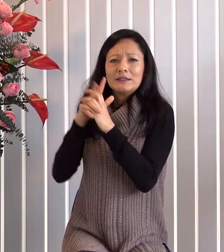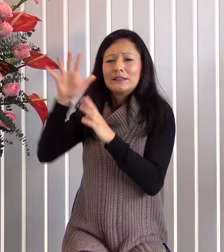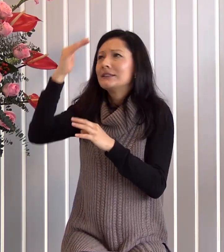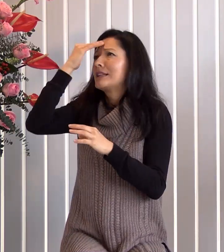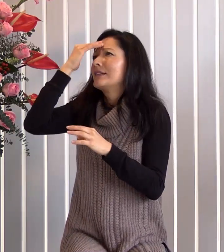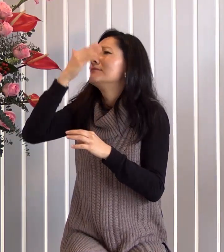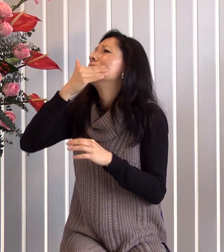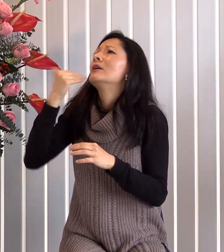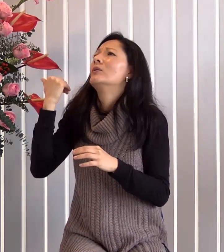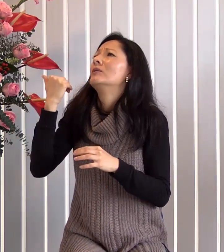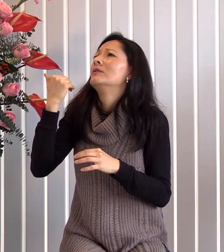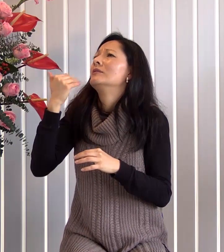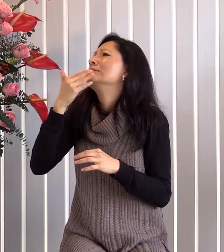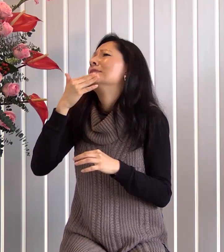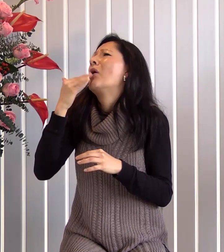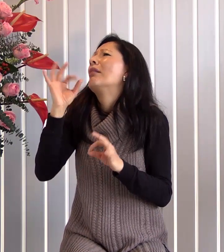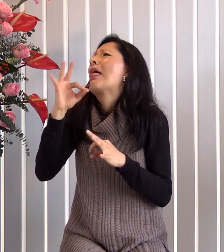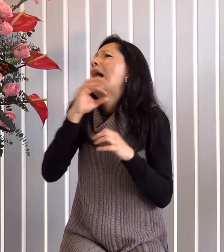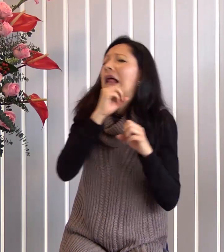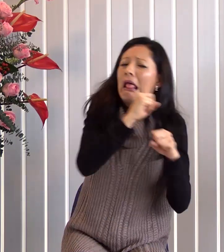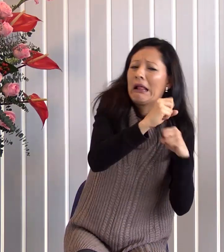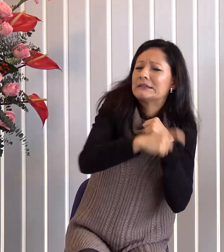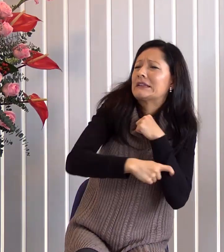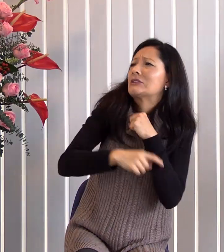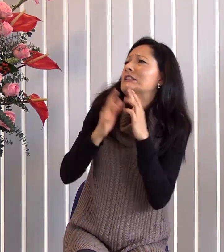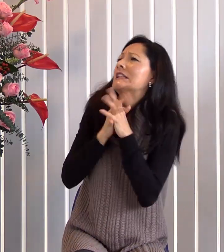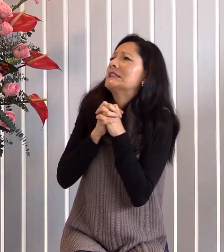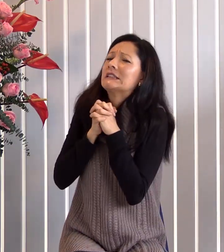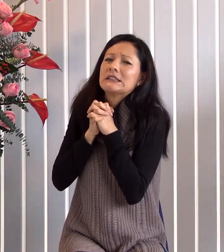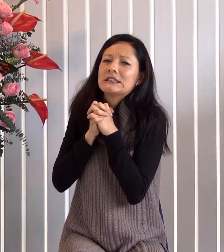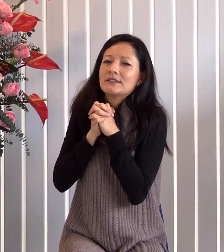qué? Mejor, no me metas en tentación.